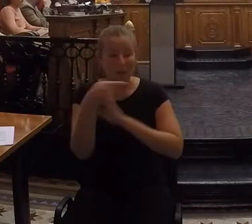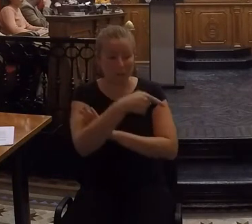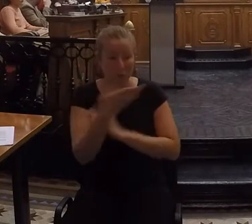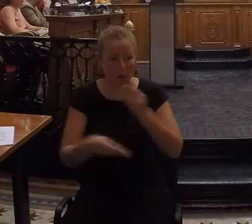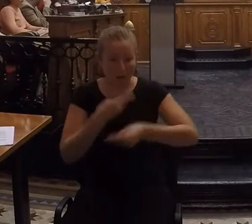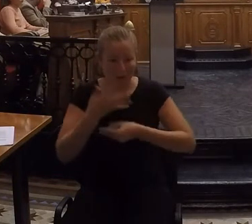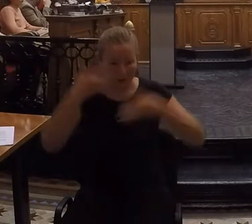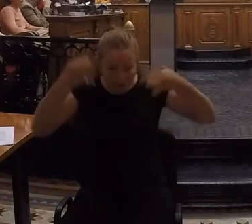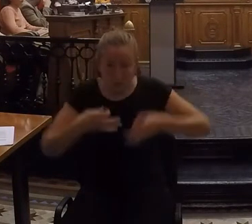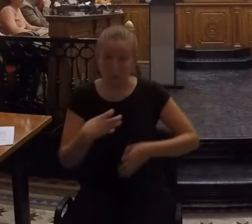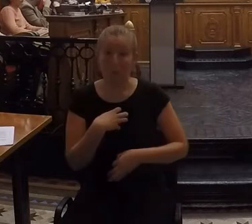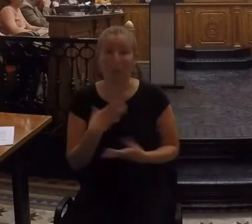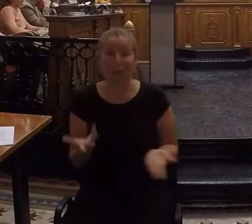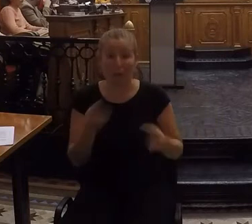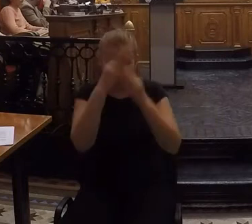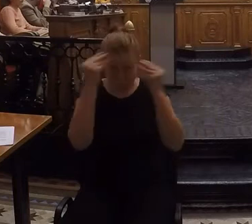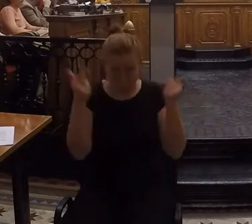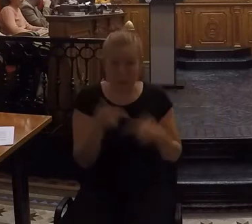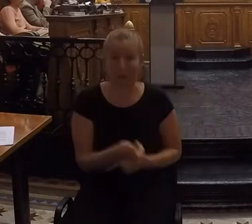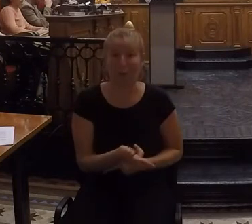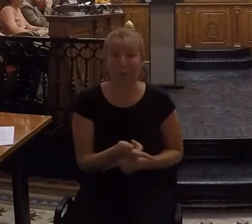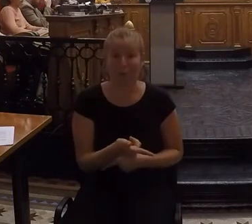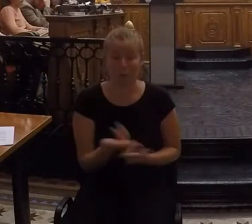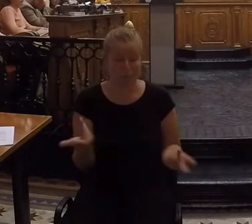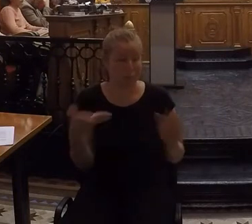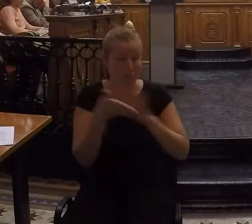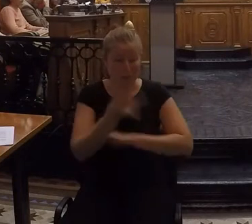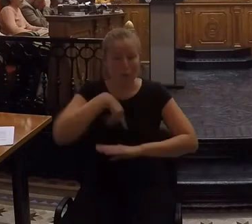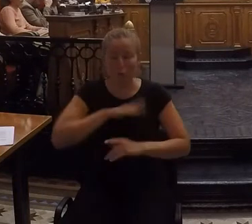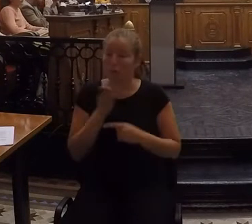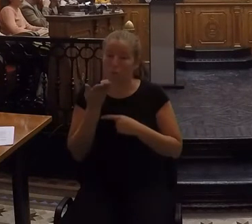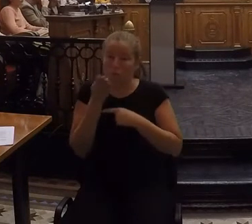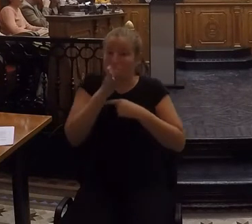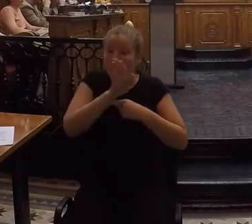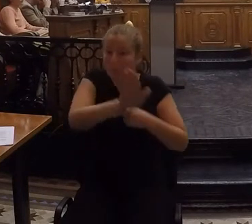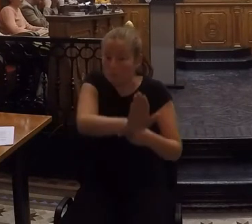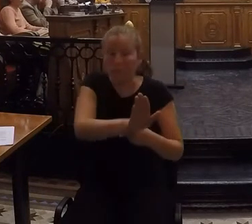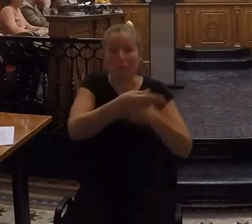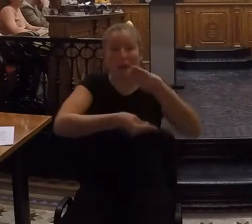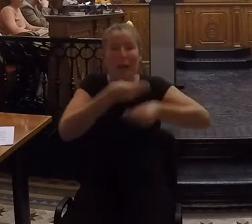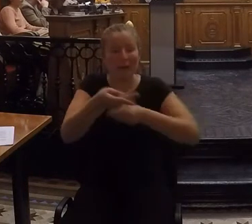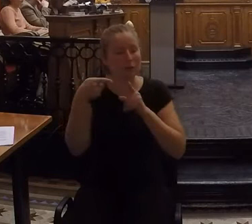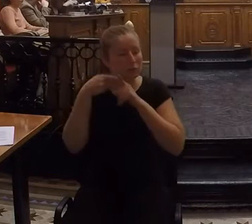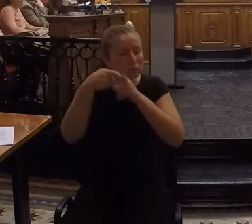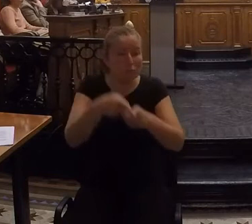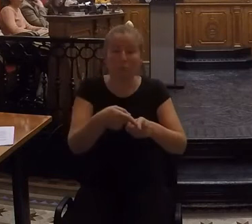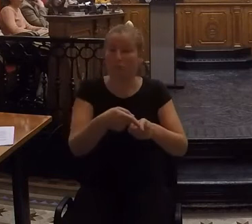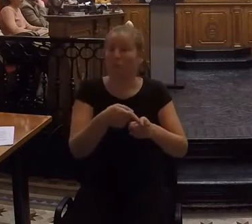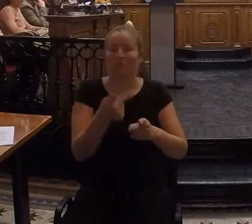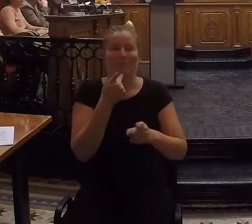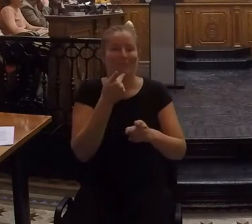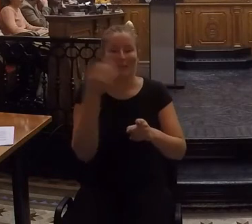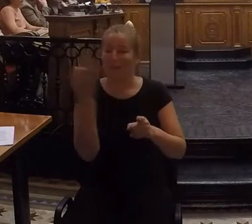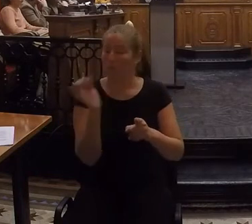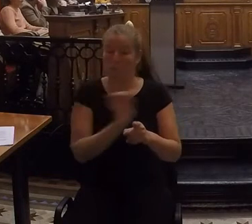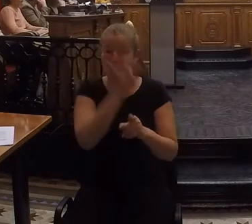Pero como les digo, y como les hemos hecho saber en nuestras alegaciones, todas esas partidas no están en los